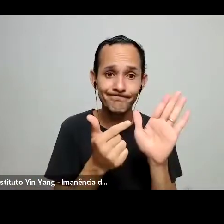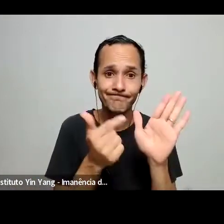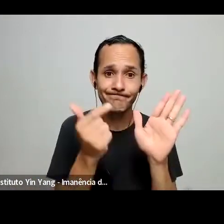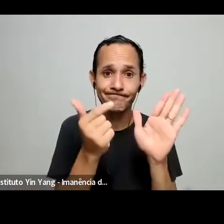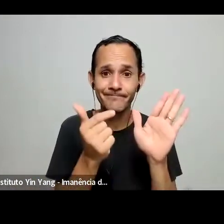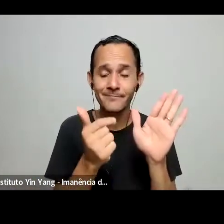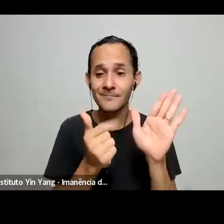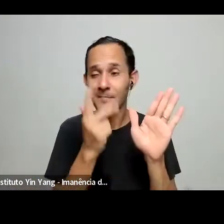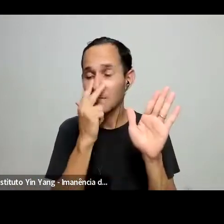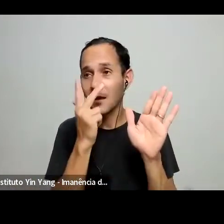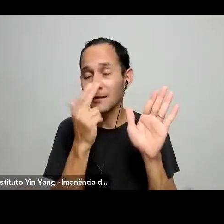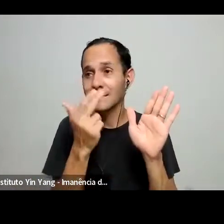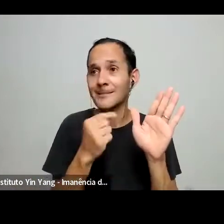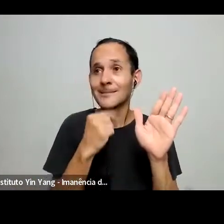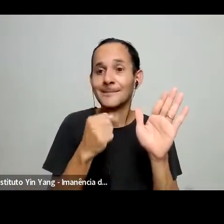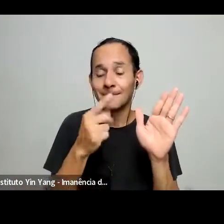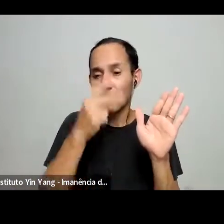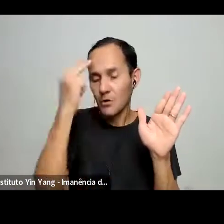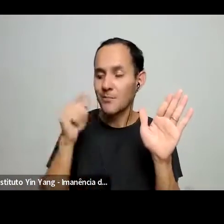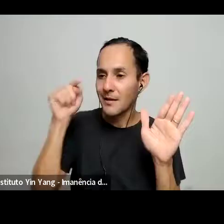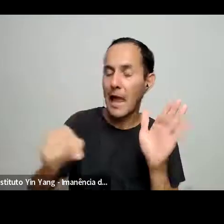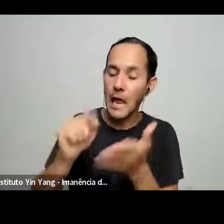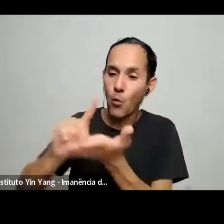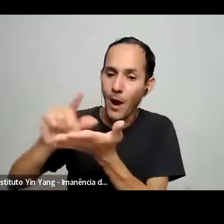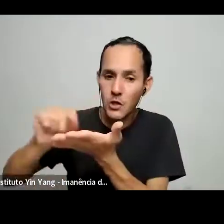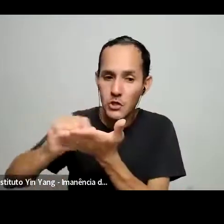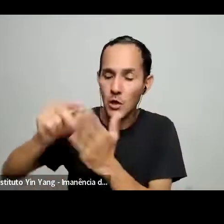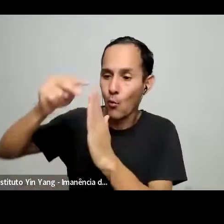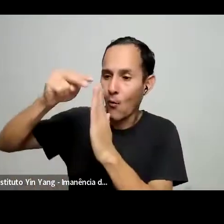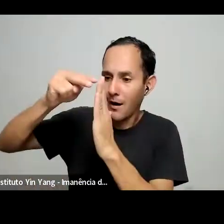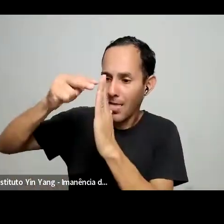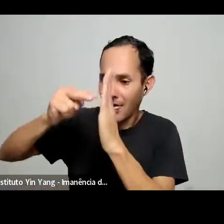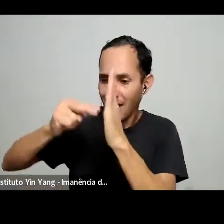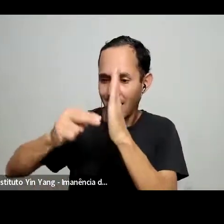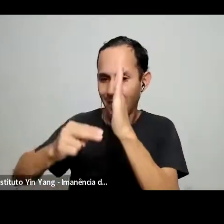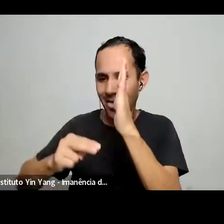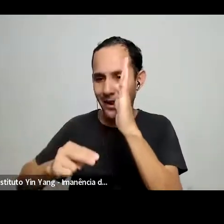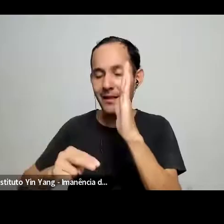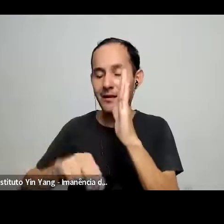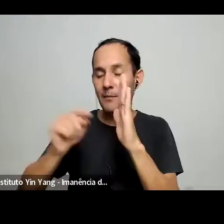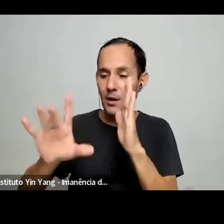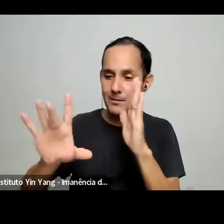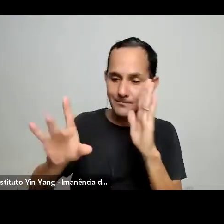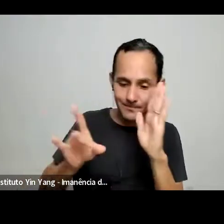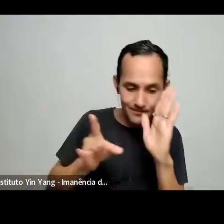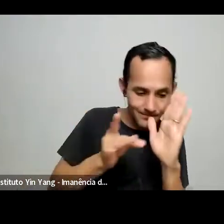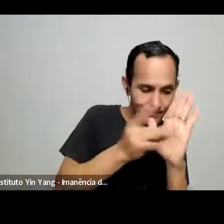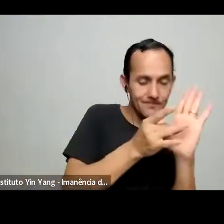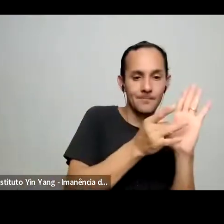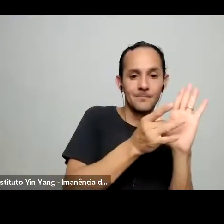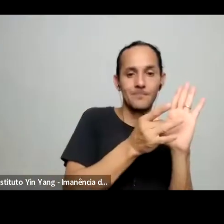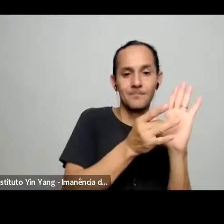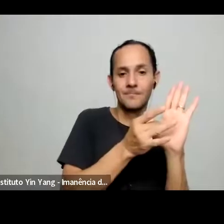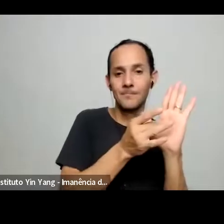As pessoas teriam que ir no artigo, ler aqueles dados e extrair a